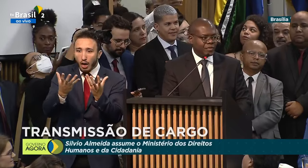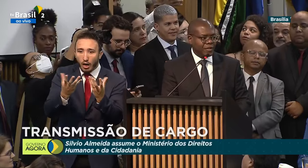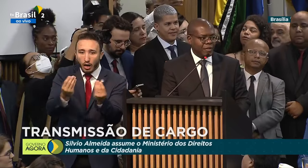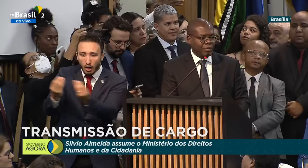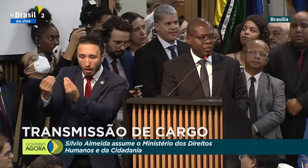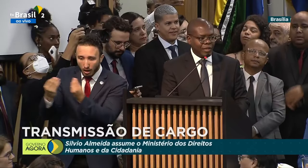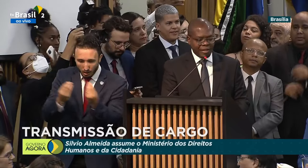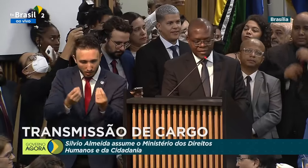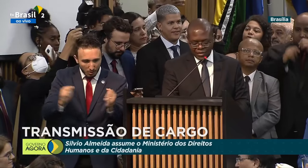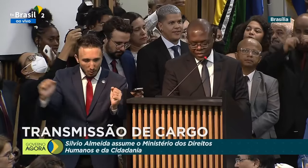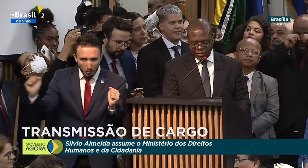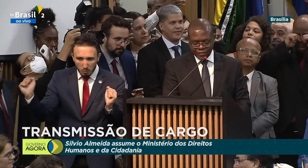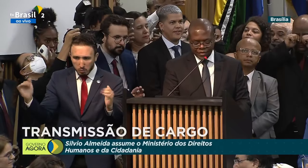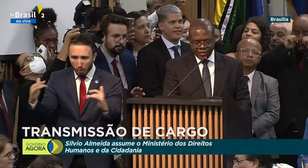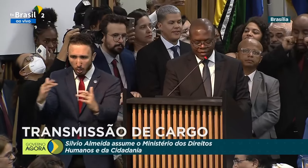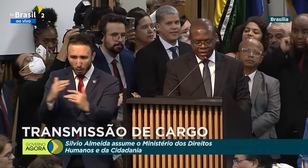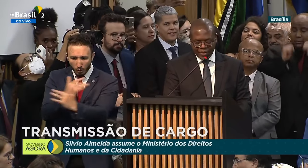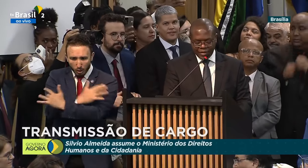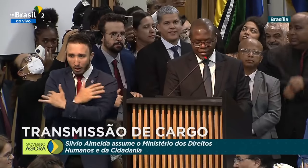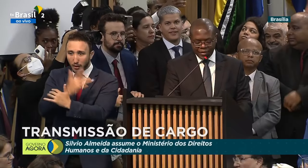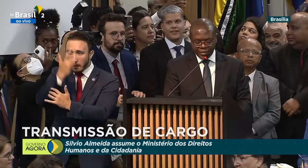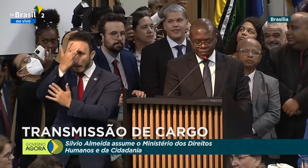pessoas pudessem